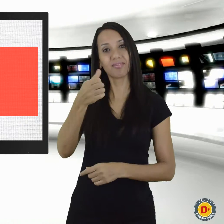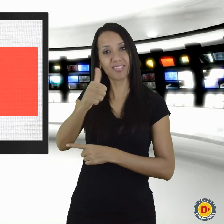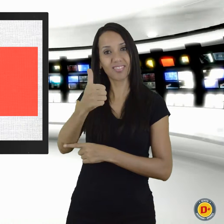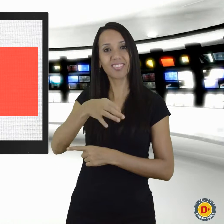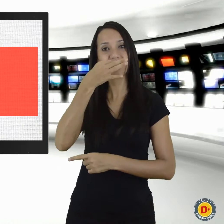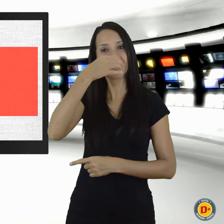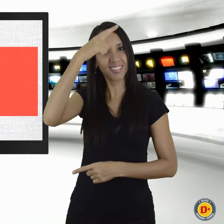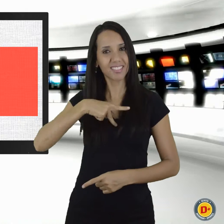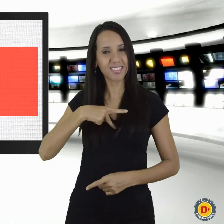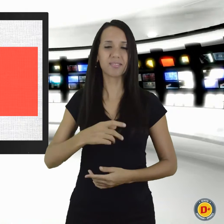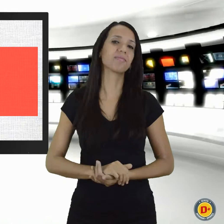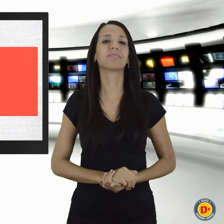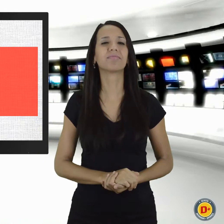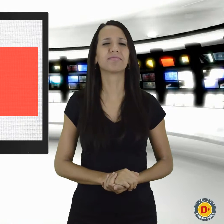Sem coitadismo, por favor.